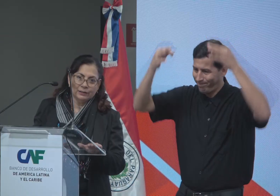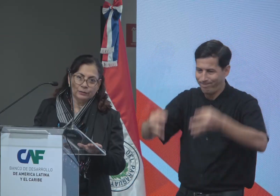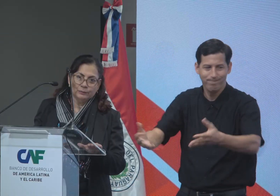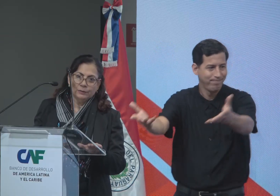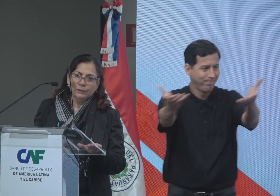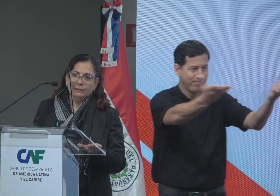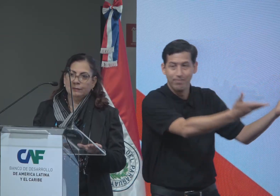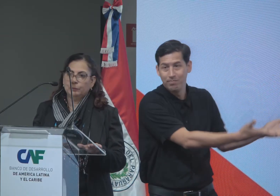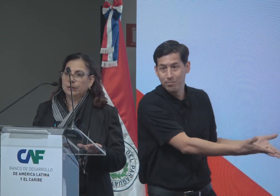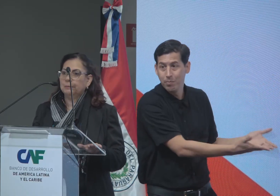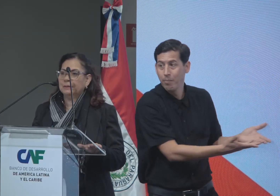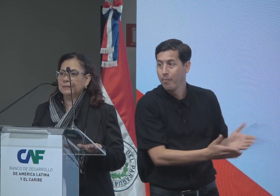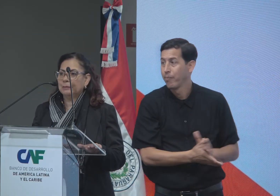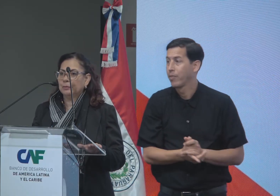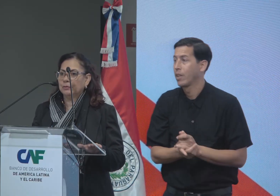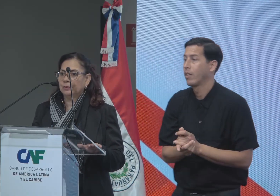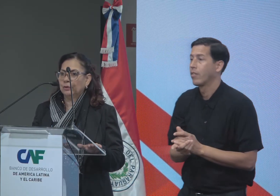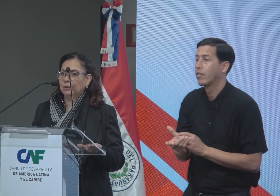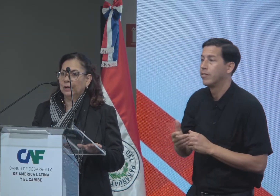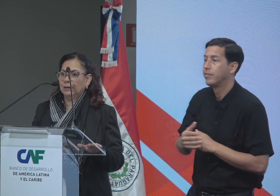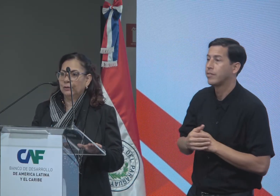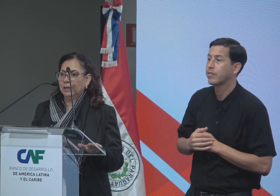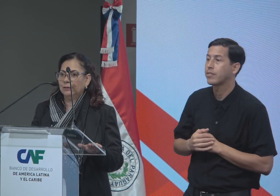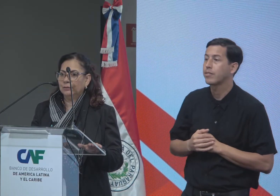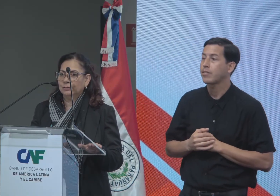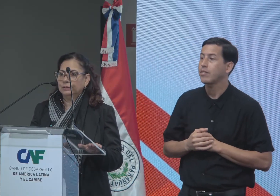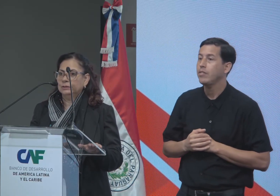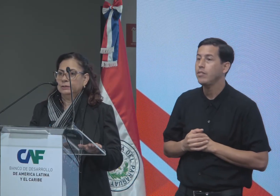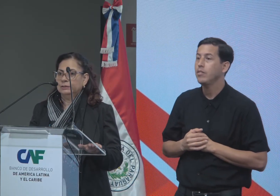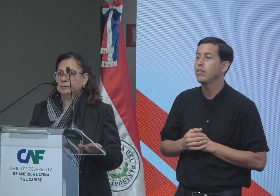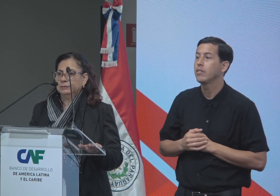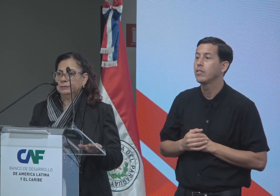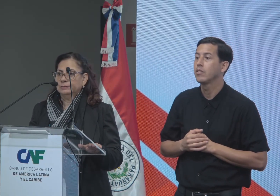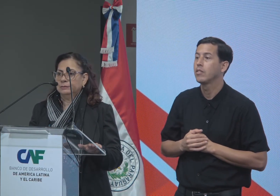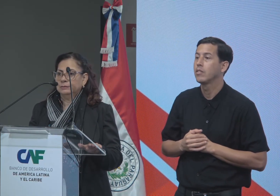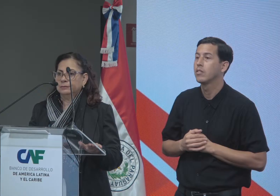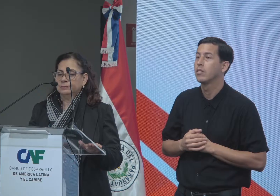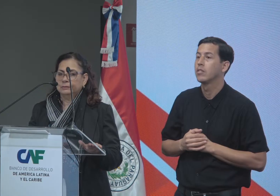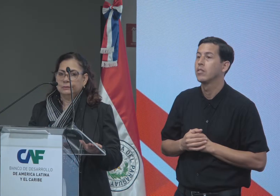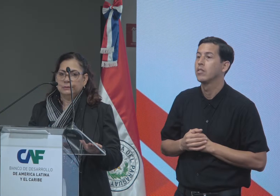escenario. Si pueden pasar, por favor, los galardonados